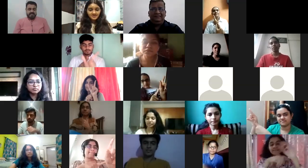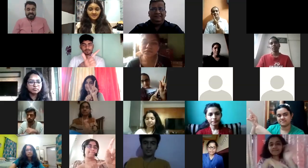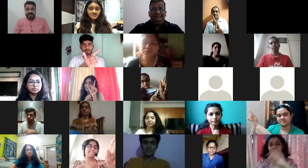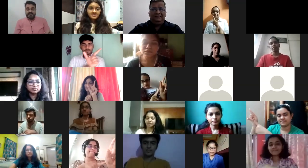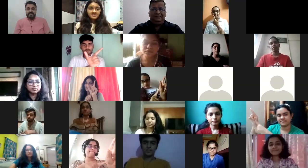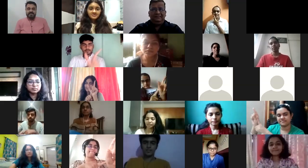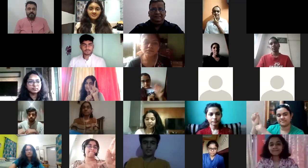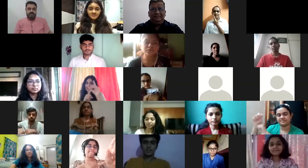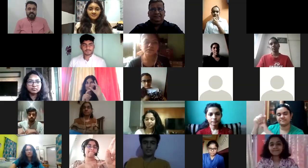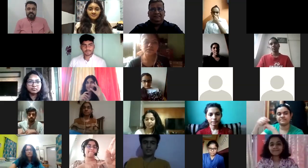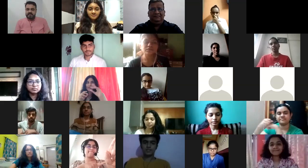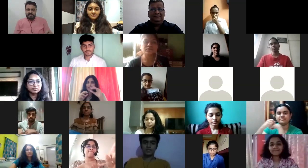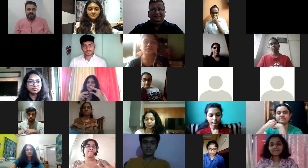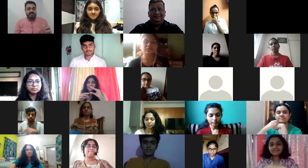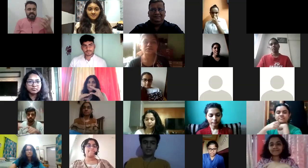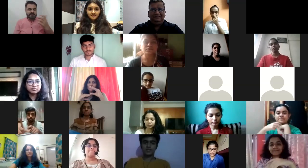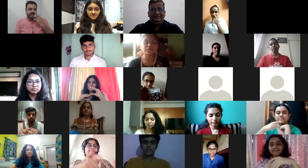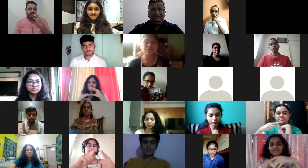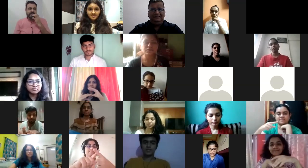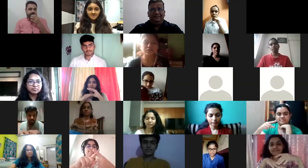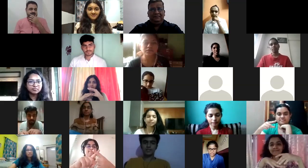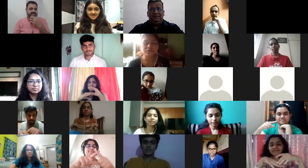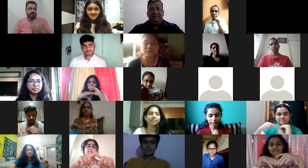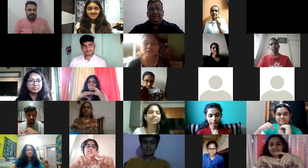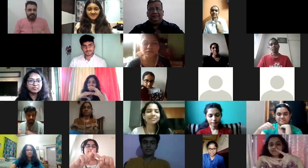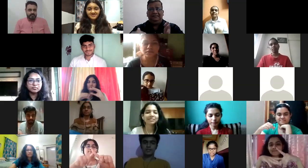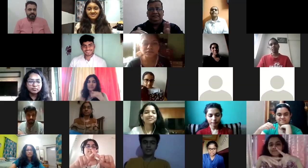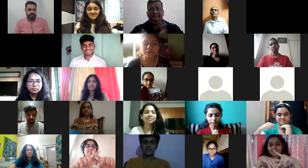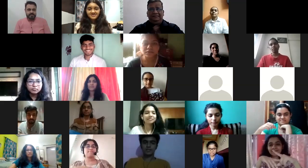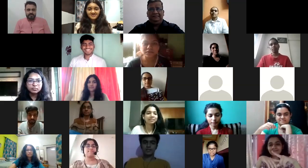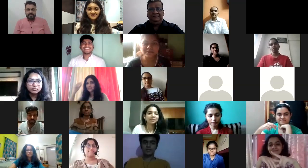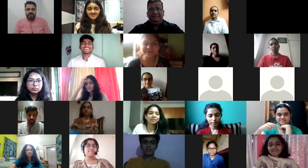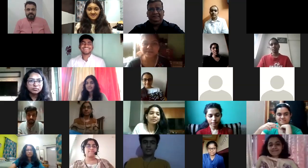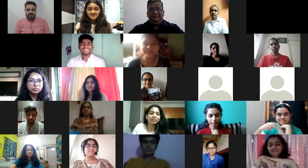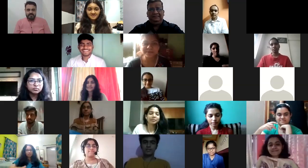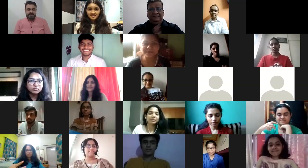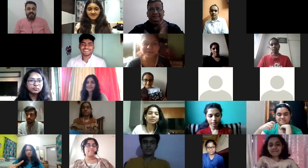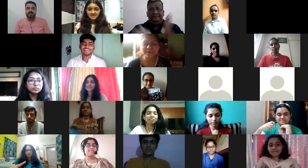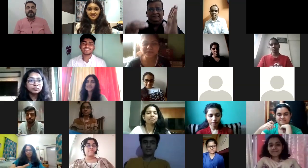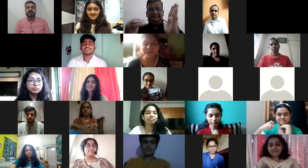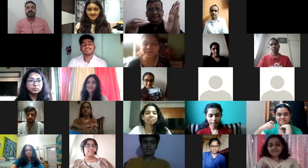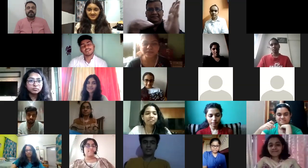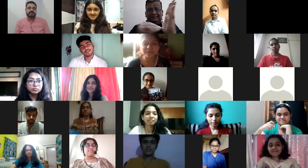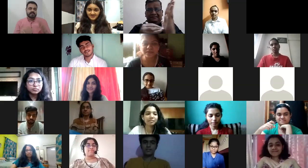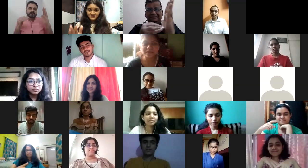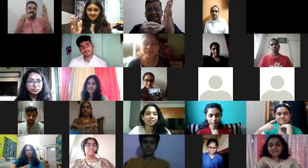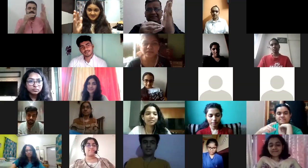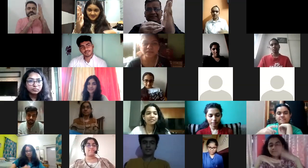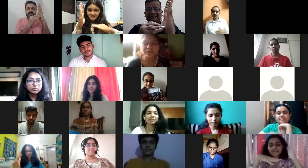Z और Z. आजकल Z बोलते हैं. हमारे टाइम में Z बोलते थे हम लोग. Z. Now